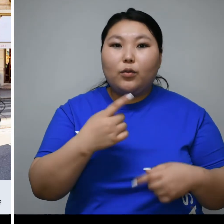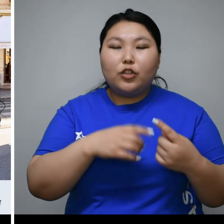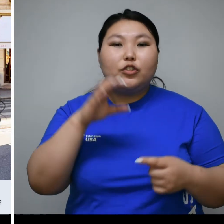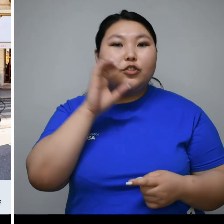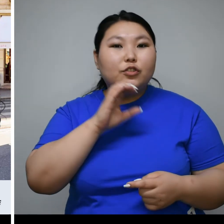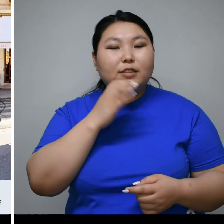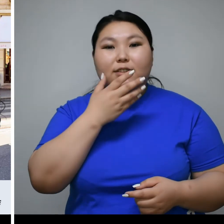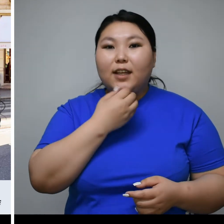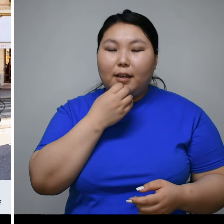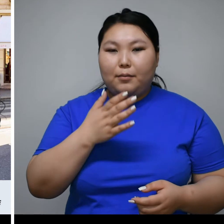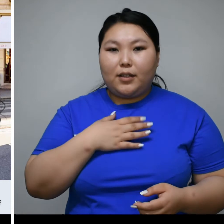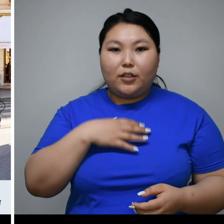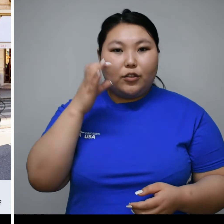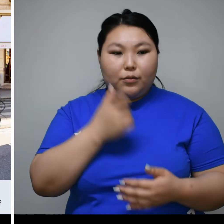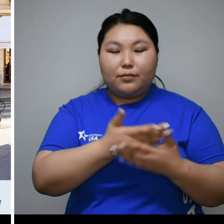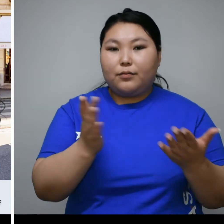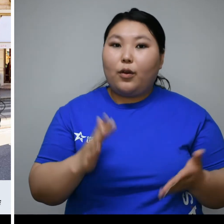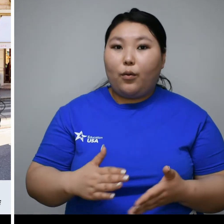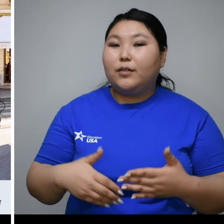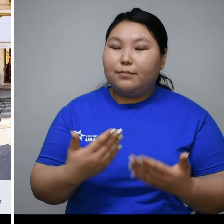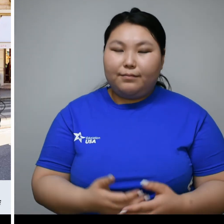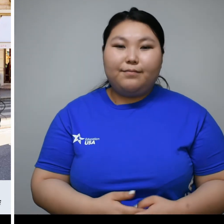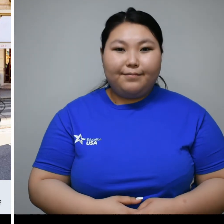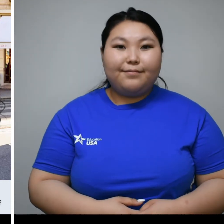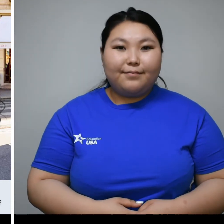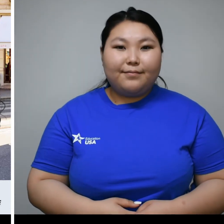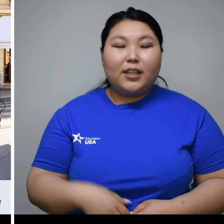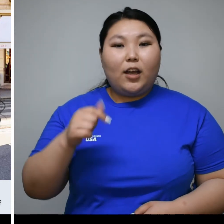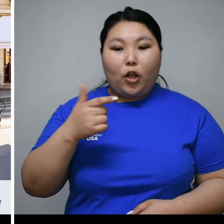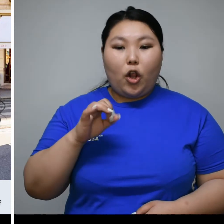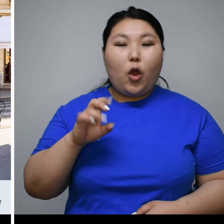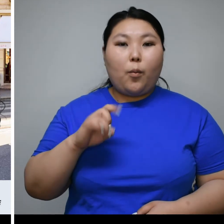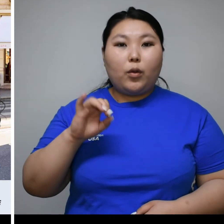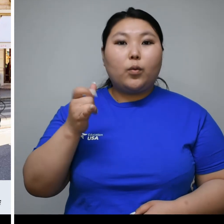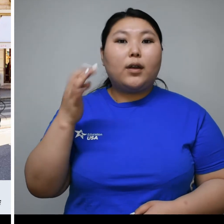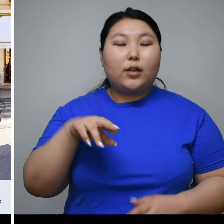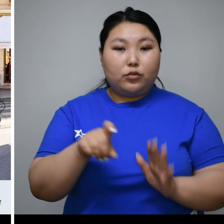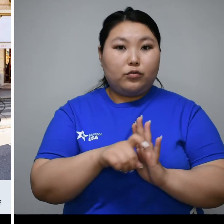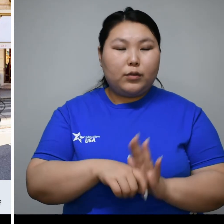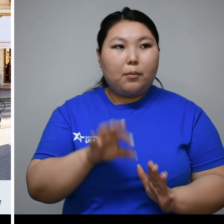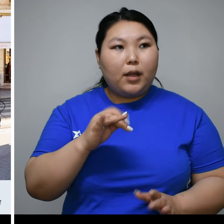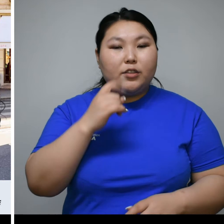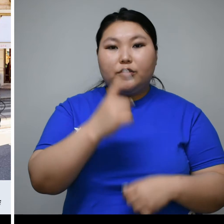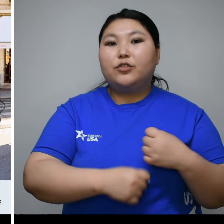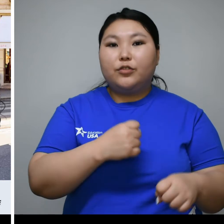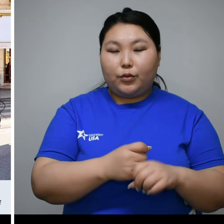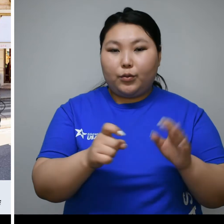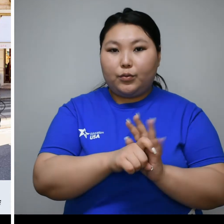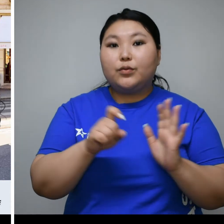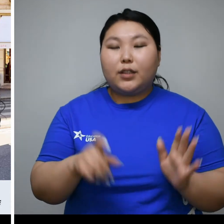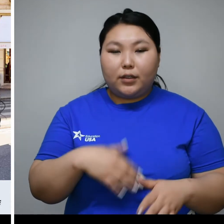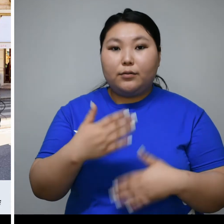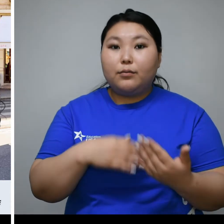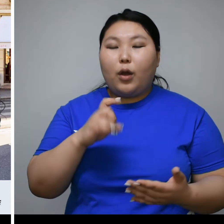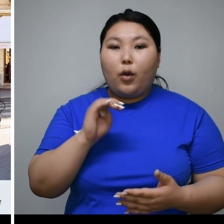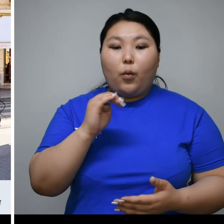талаараас сонир сайхнасаа манай сонсогчдтай болцоо. За тийм Global Geographic хөтөлбөр бол баг 1 жилийн